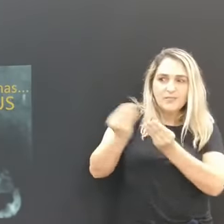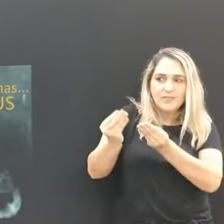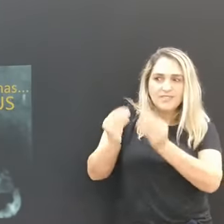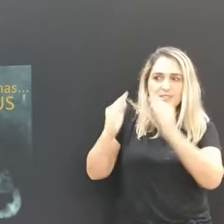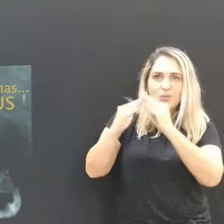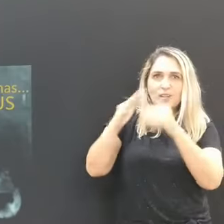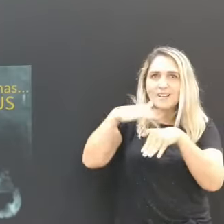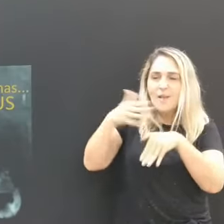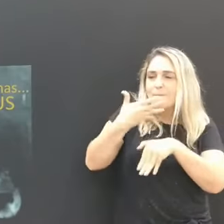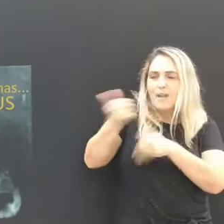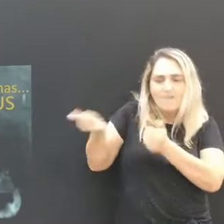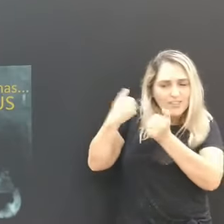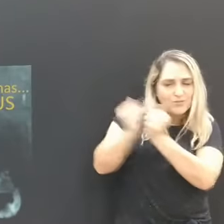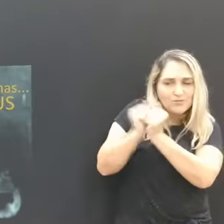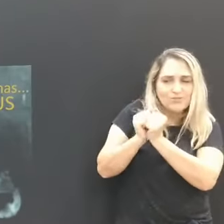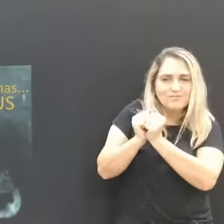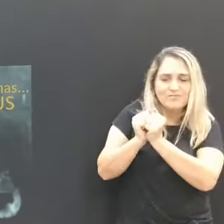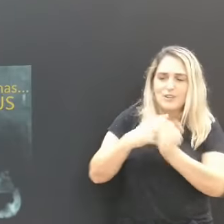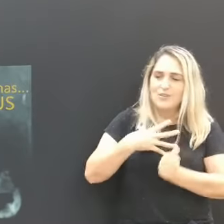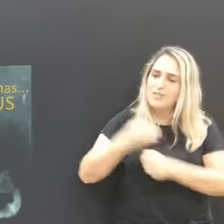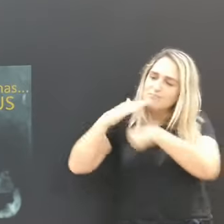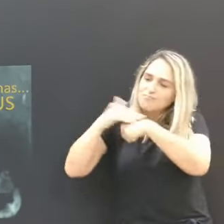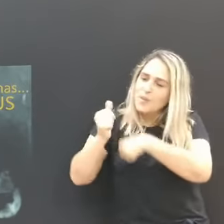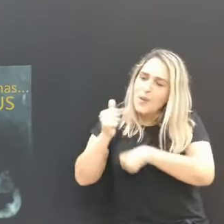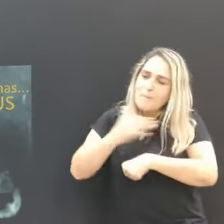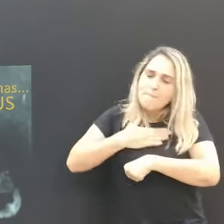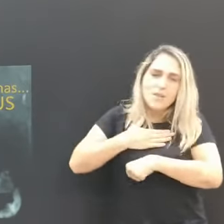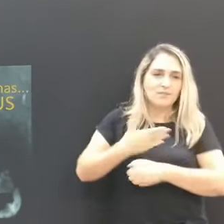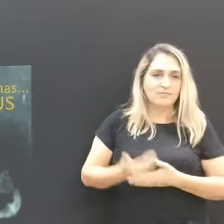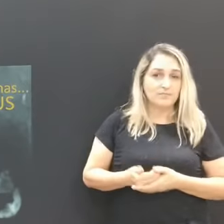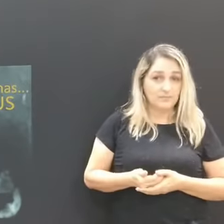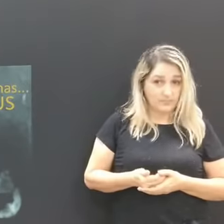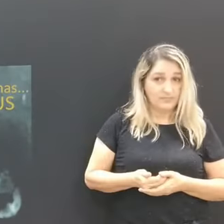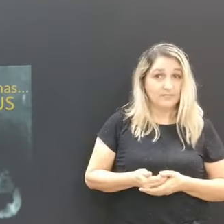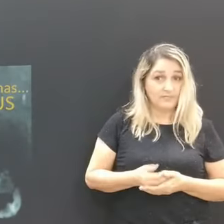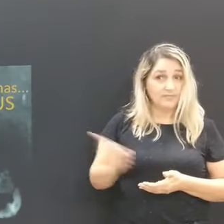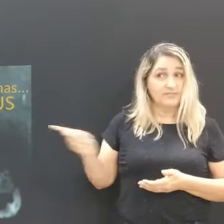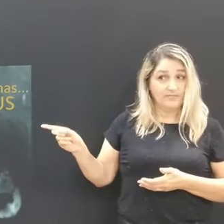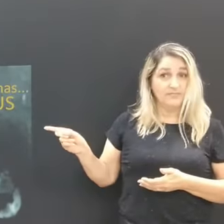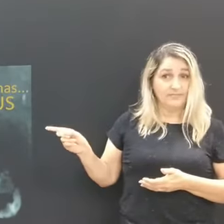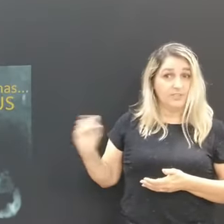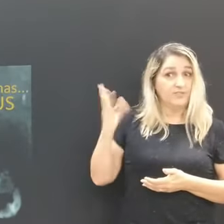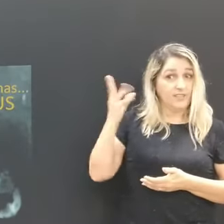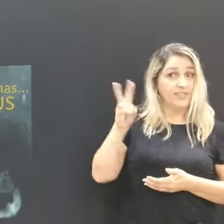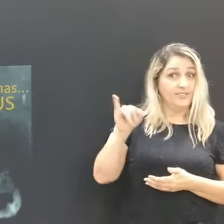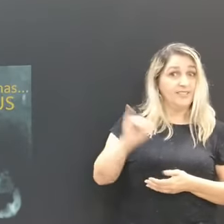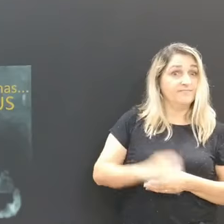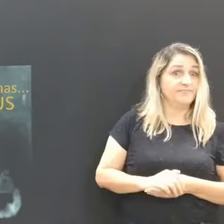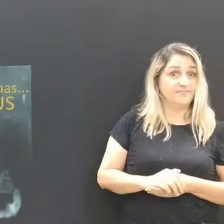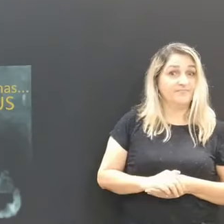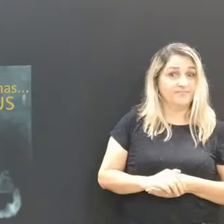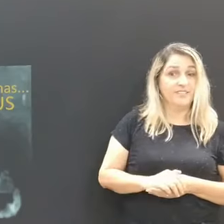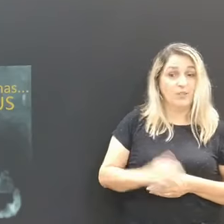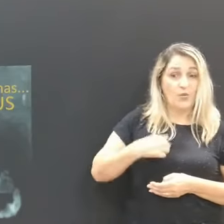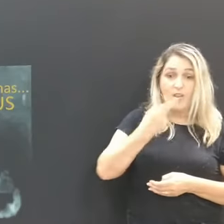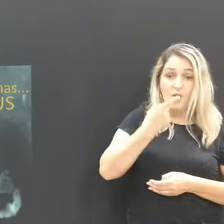que obedeceu ao Senhor, que teve uma vida de comunhão com o Senhor, Ele vai chamar para junto dele, para perto dele, como filhos.